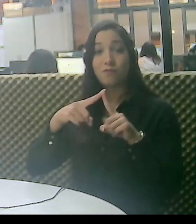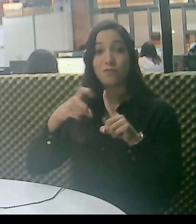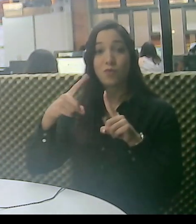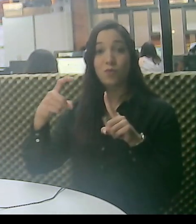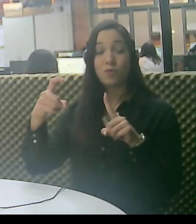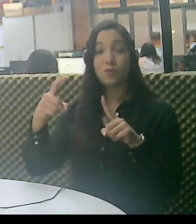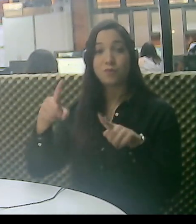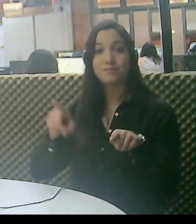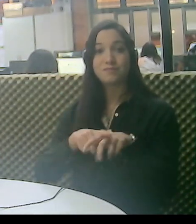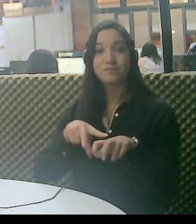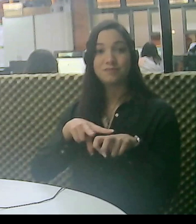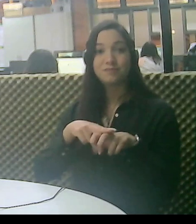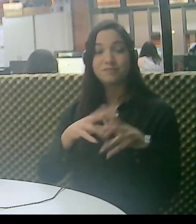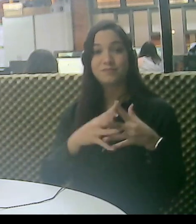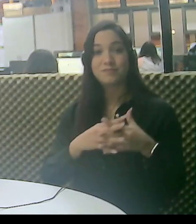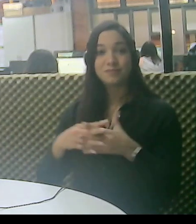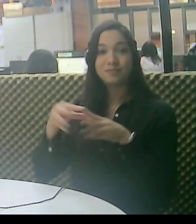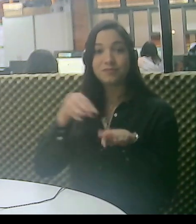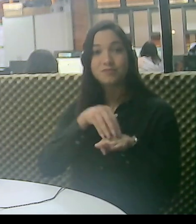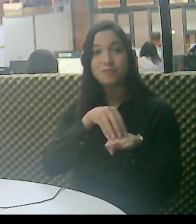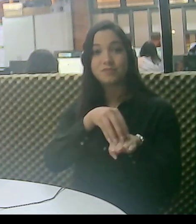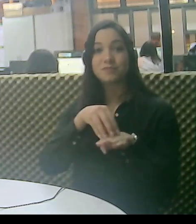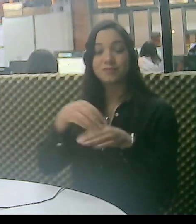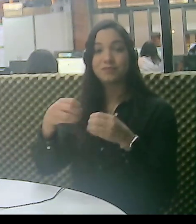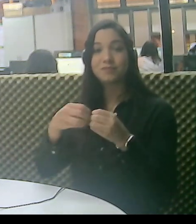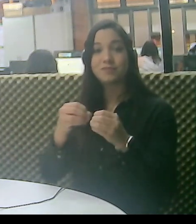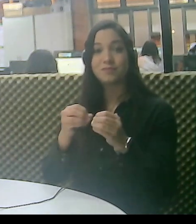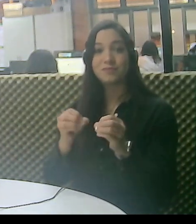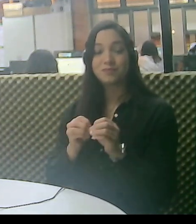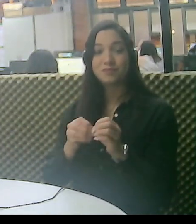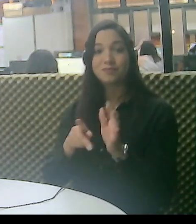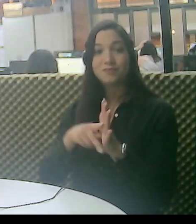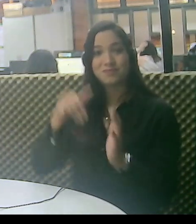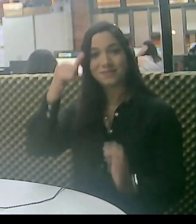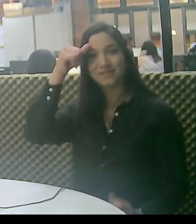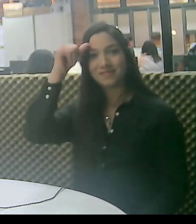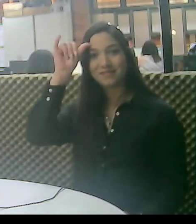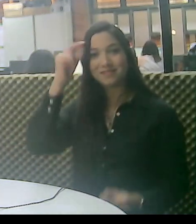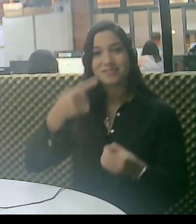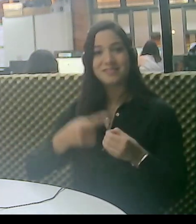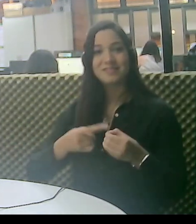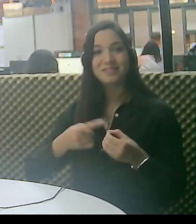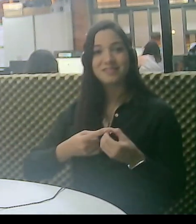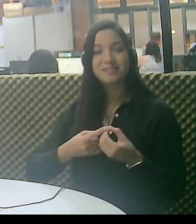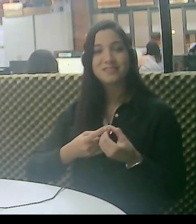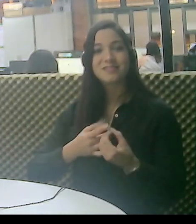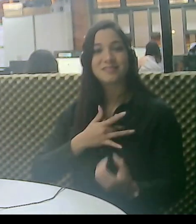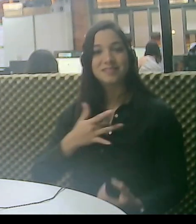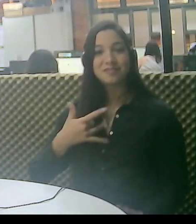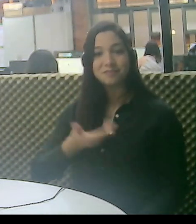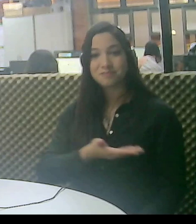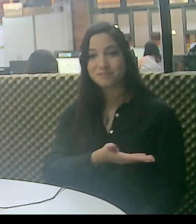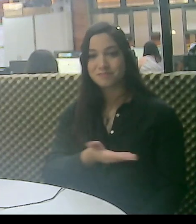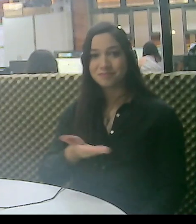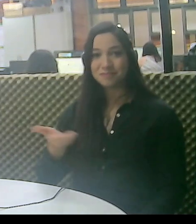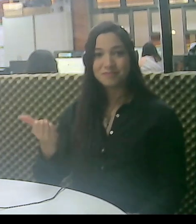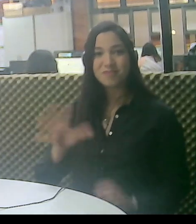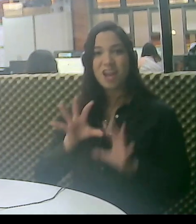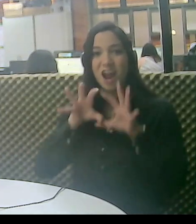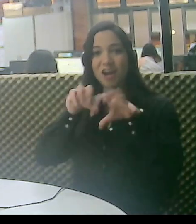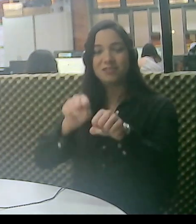tratos. E castramóvel itinerante e nos distritos e comunidades rurais da cidade. Tudo pelo bem dessa galerinha que é